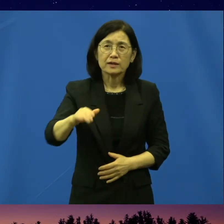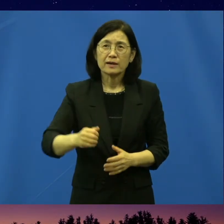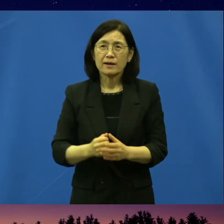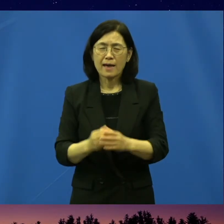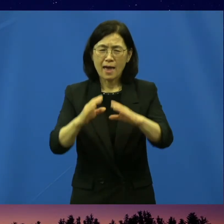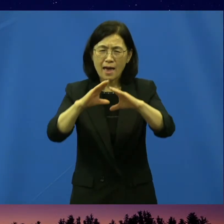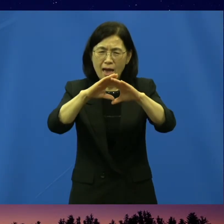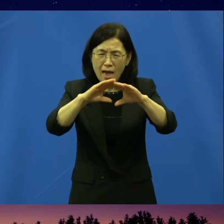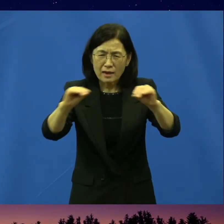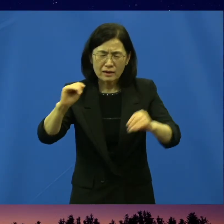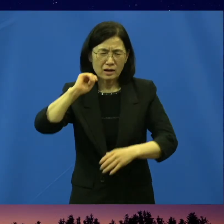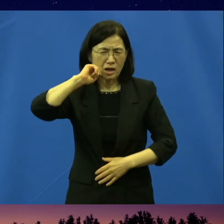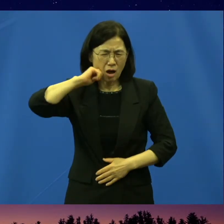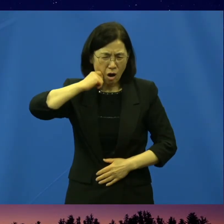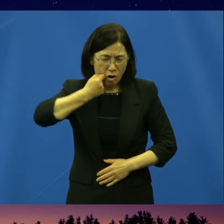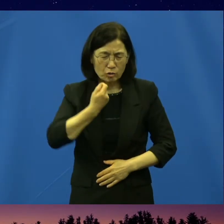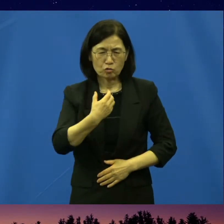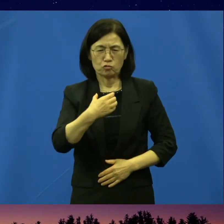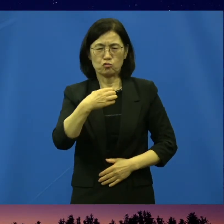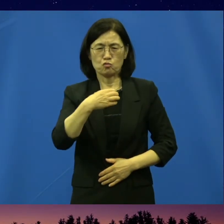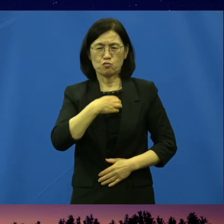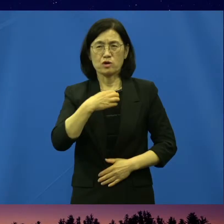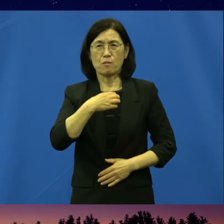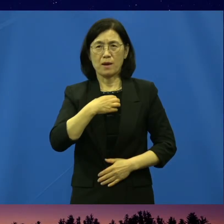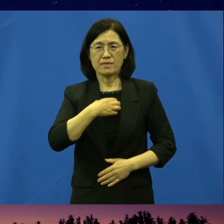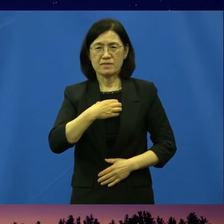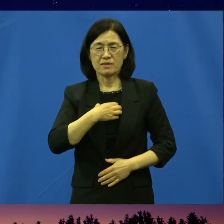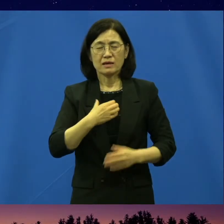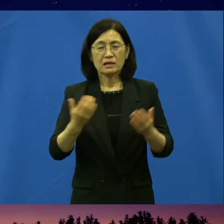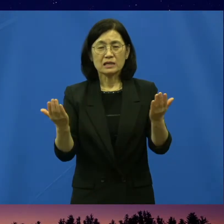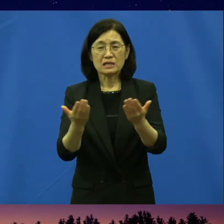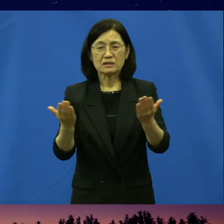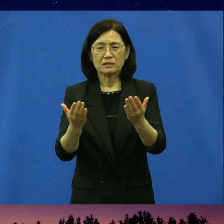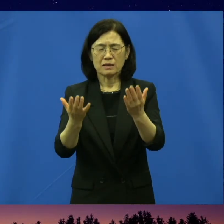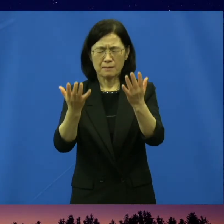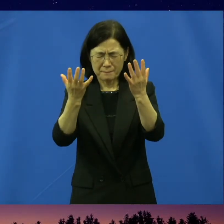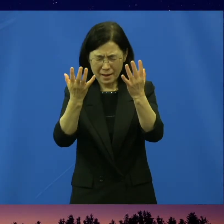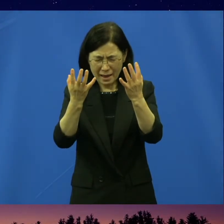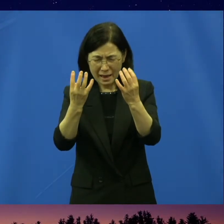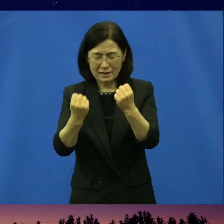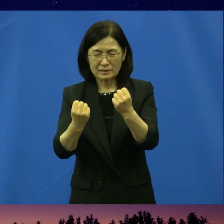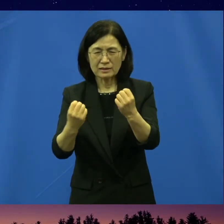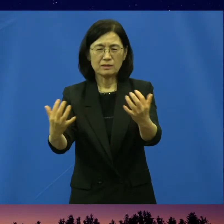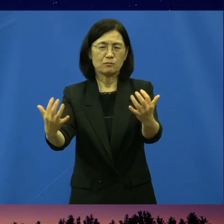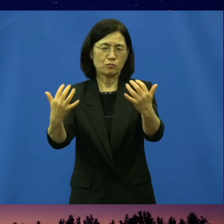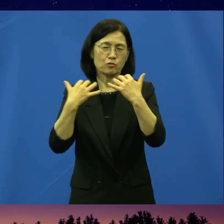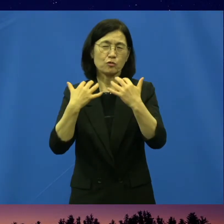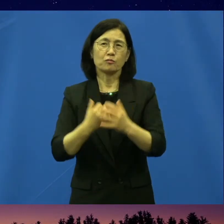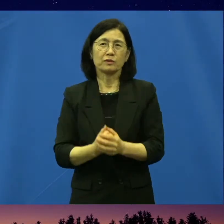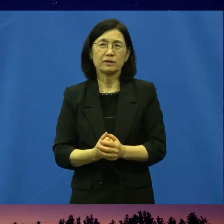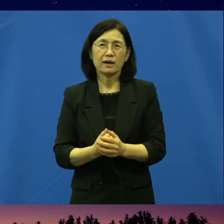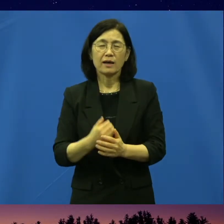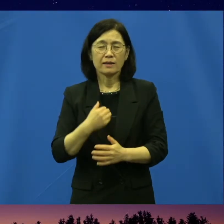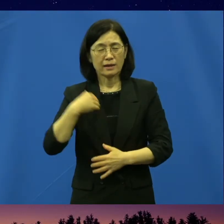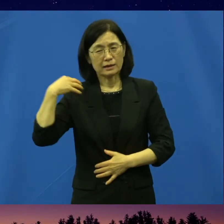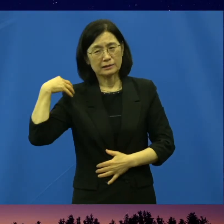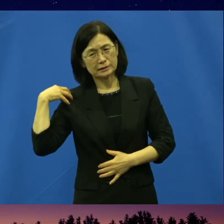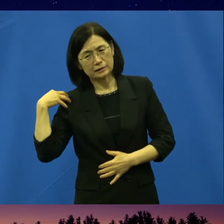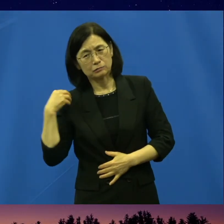그리고 위험한 일들이 우리 인생에 끊임없이 일어납니다. 내가 감당할 수 없는